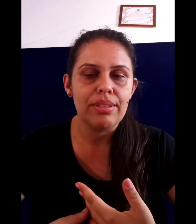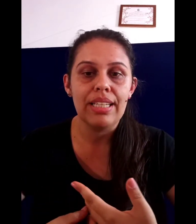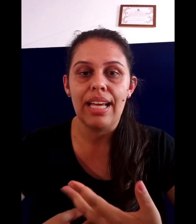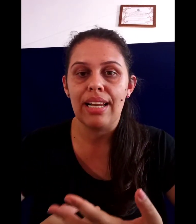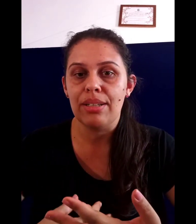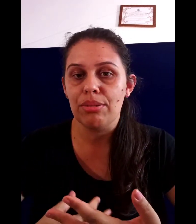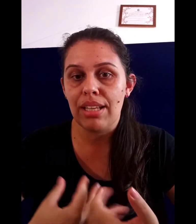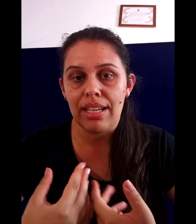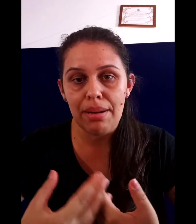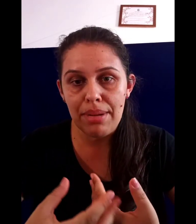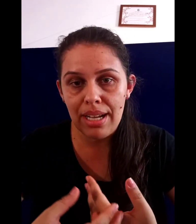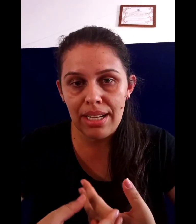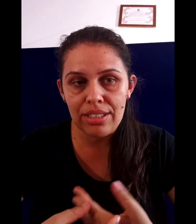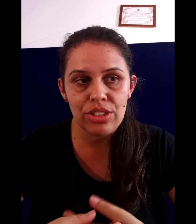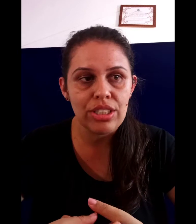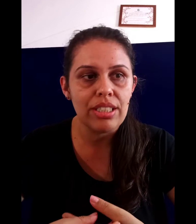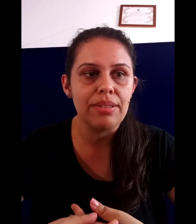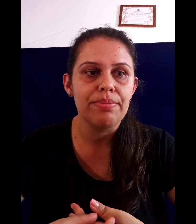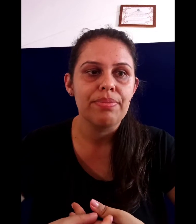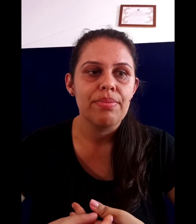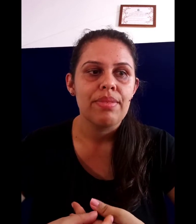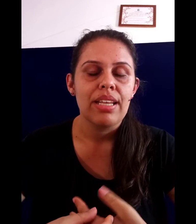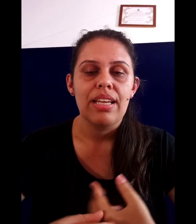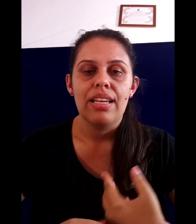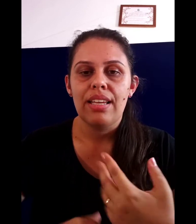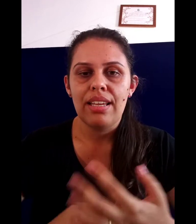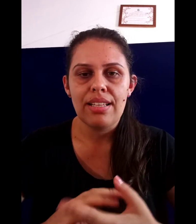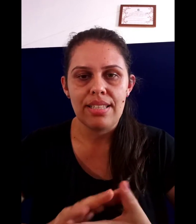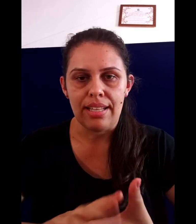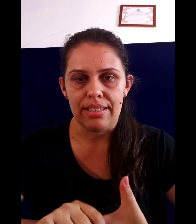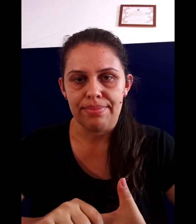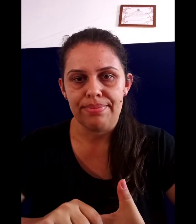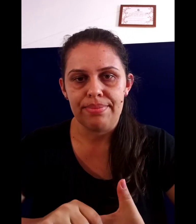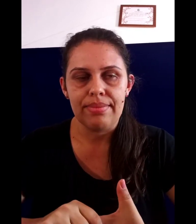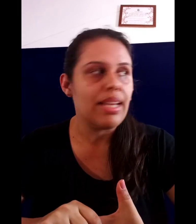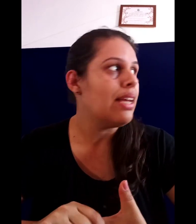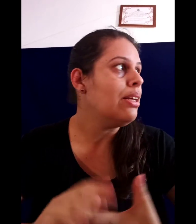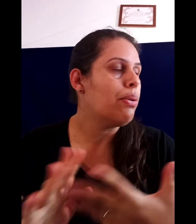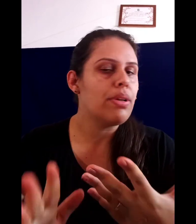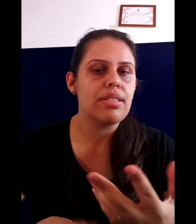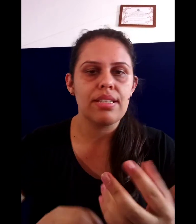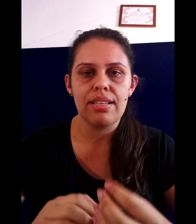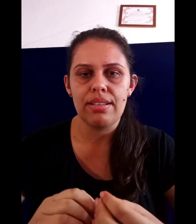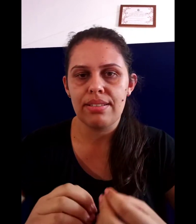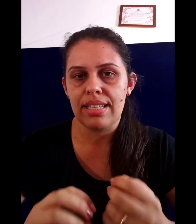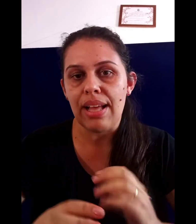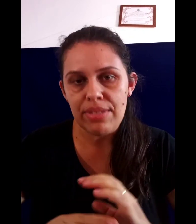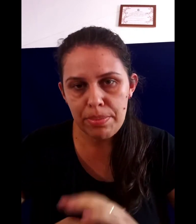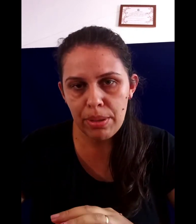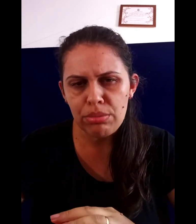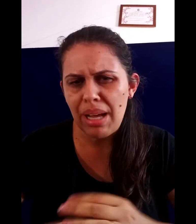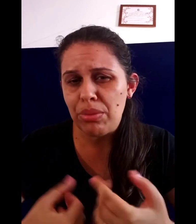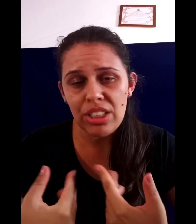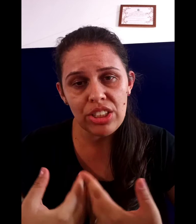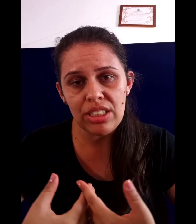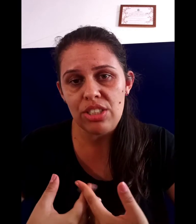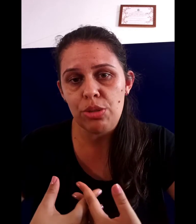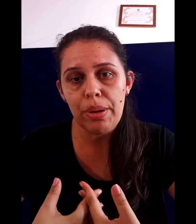que ela não tem gramática e etc. N coisas que você deve se perguntar. Muitas vezes a gente